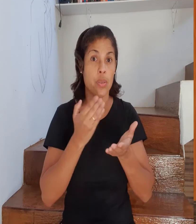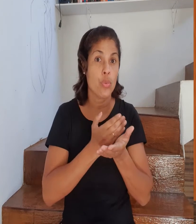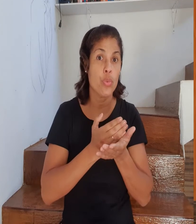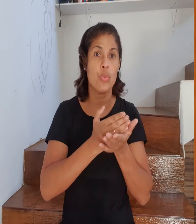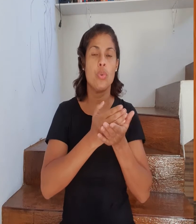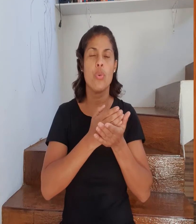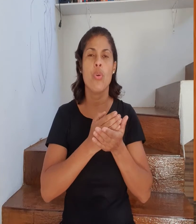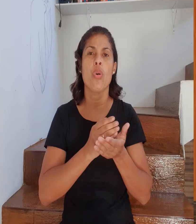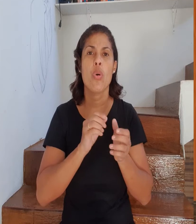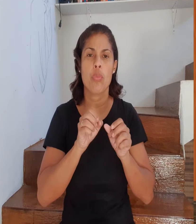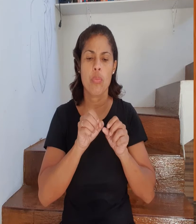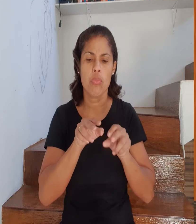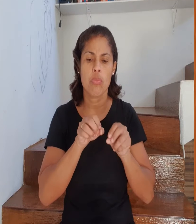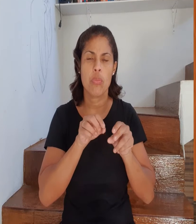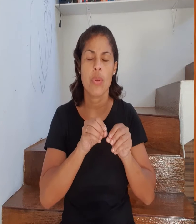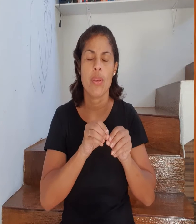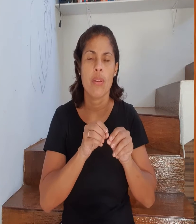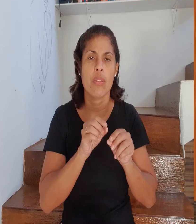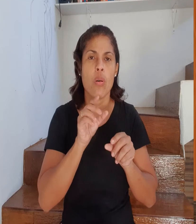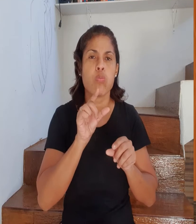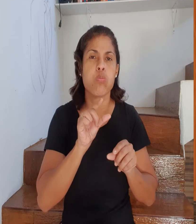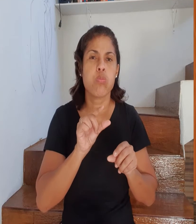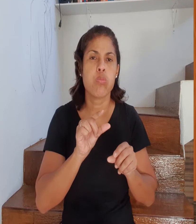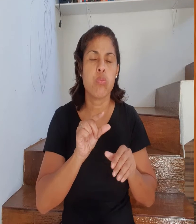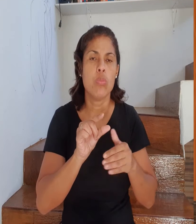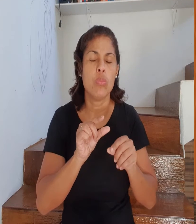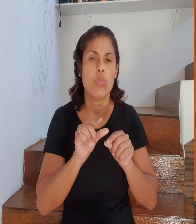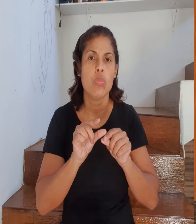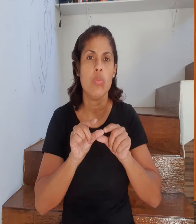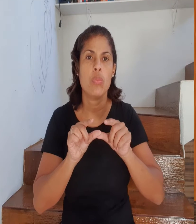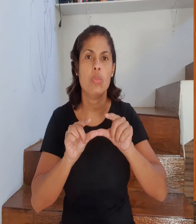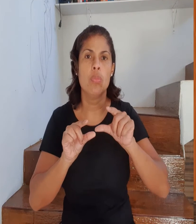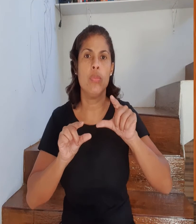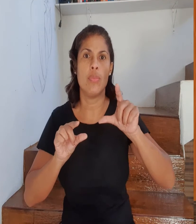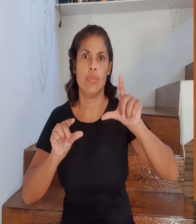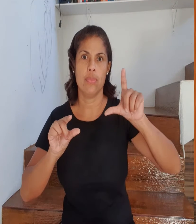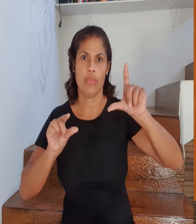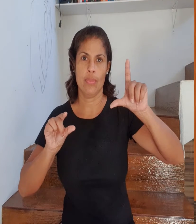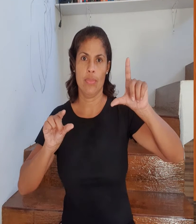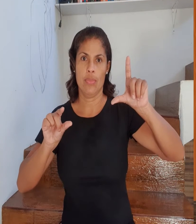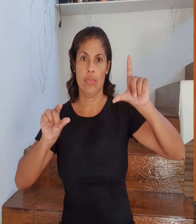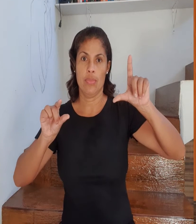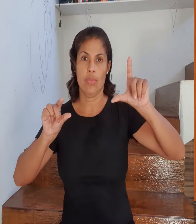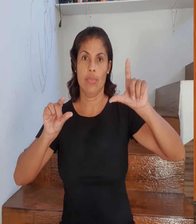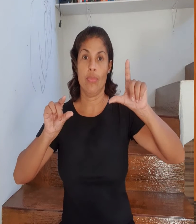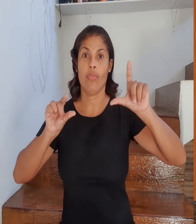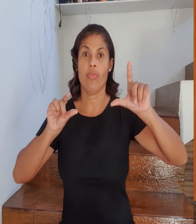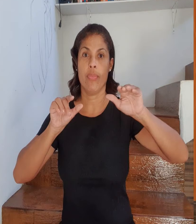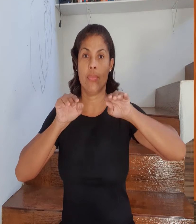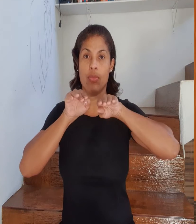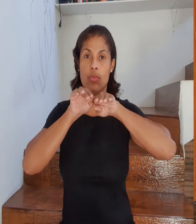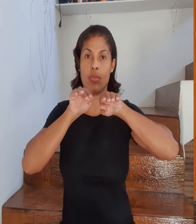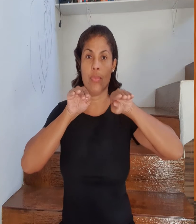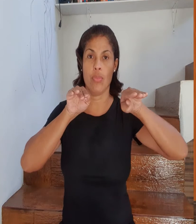a secreção de anticorpos é lenta, mas após alguns dias haverá um crescimento exponencial até